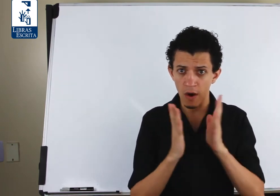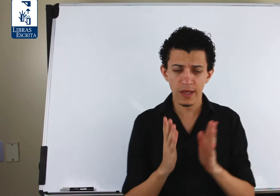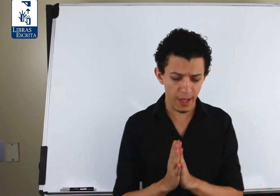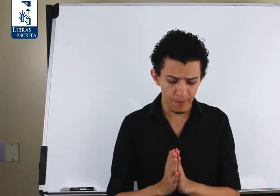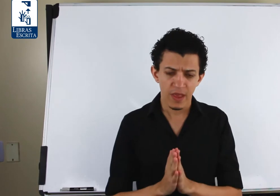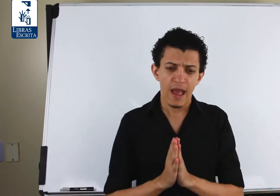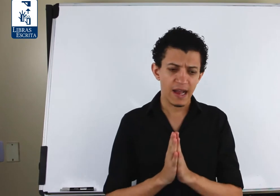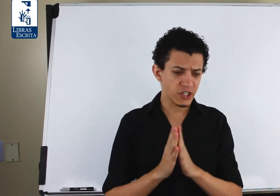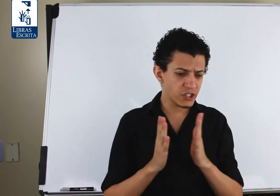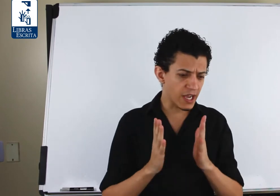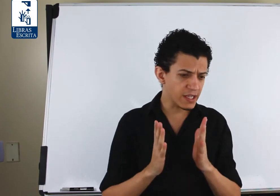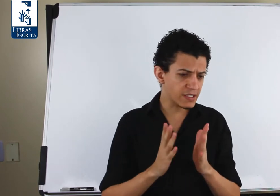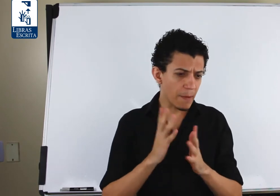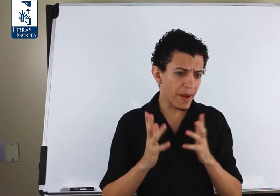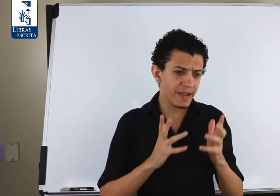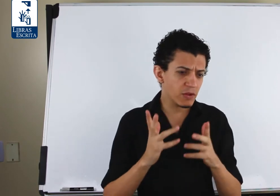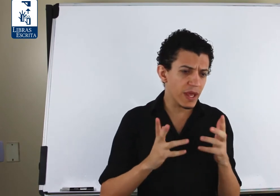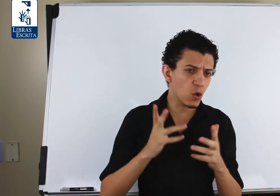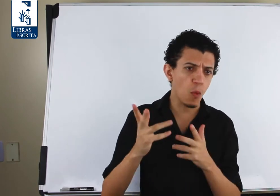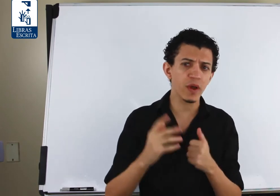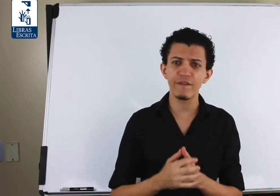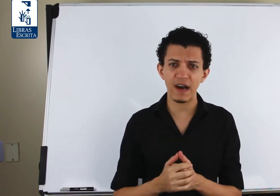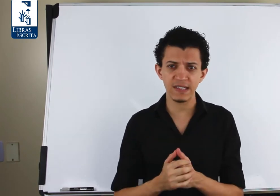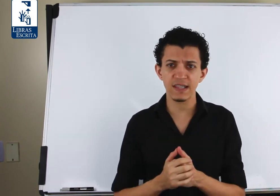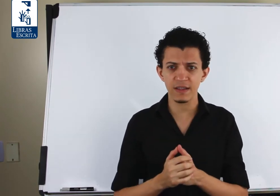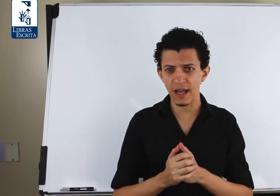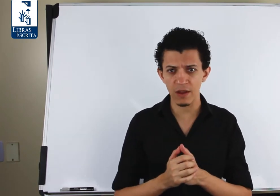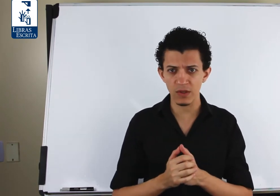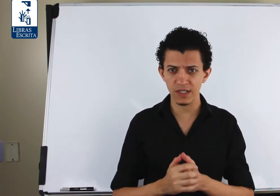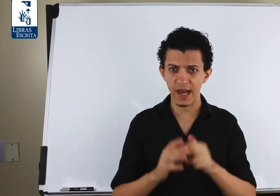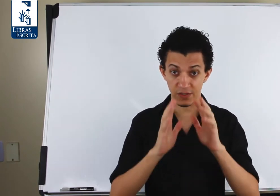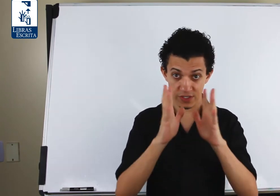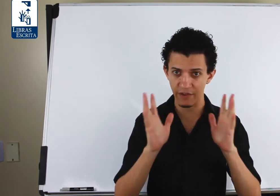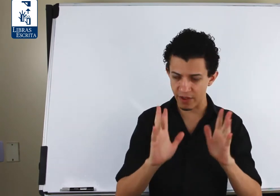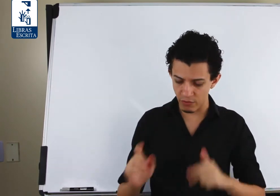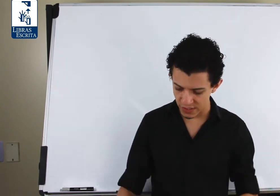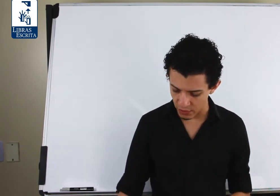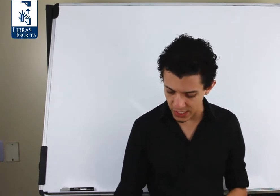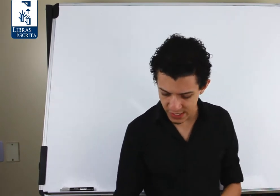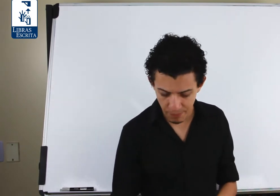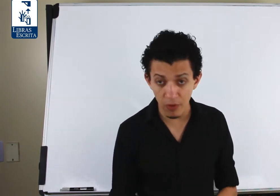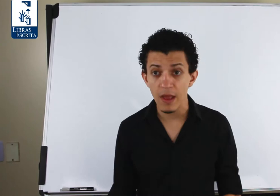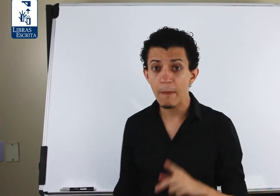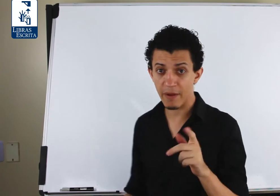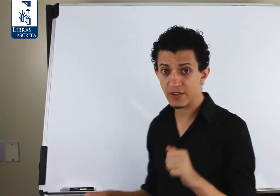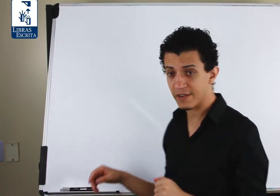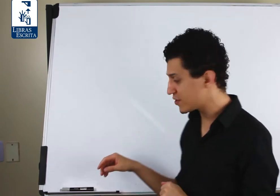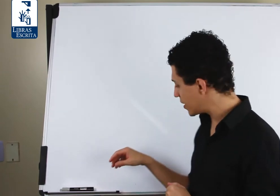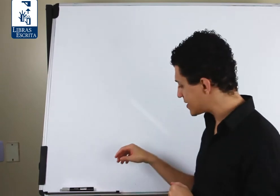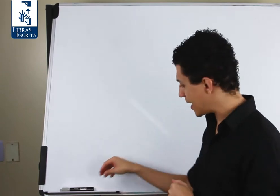ok, a gente já está aprendendo aí como que faz a escrita da língua de sinais. Vou escrever aqui um sinal de exemplo para você visualizar.